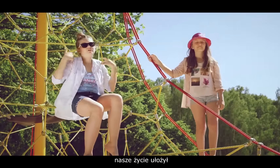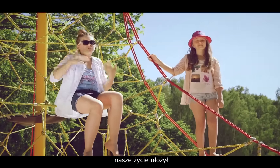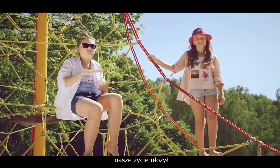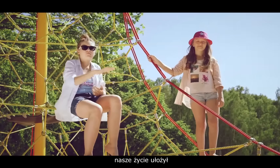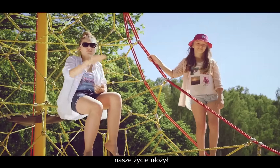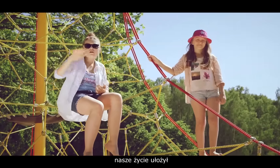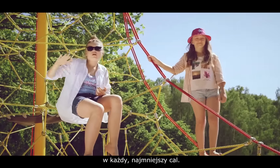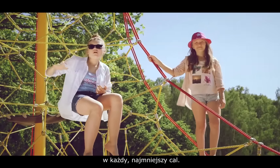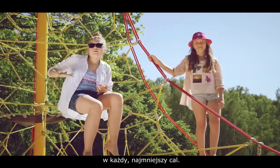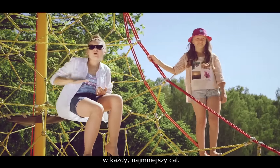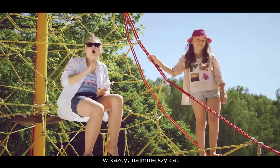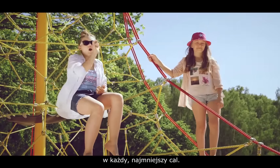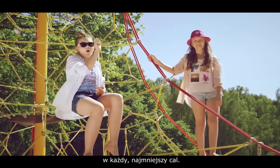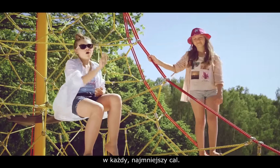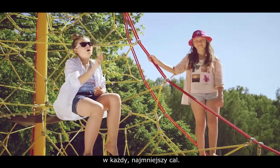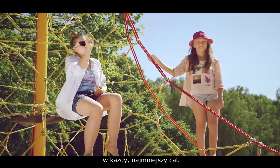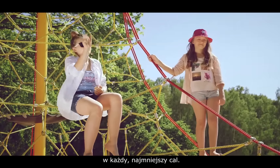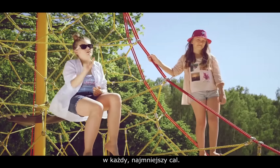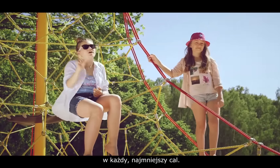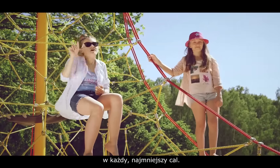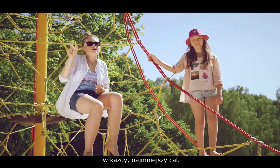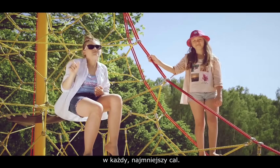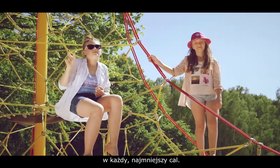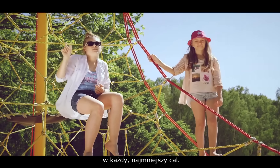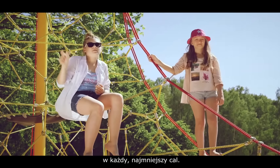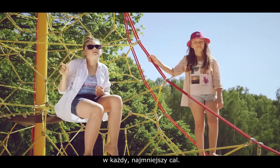życie ułożył każdy, najmniejszy czas